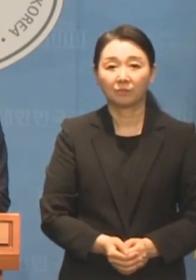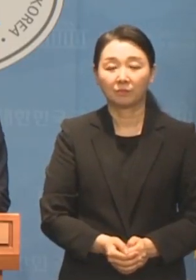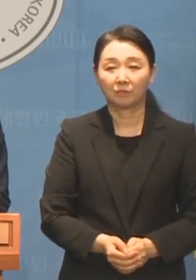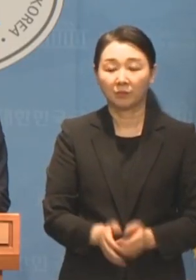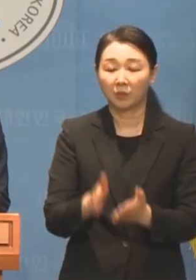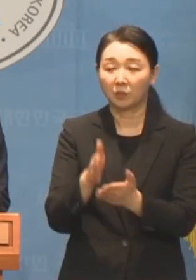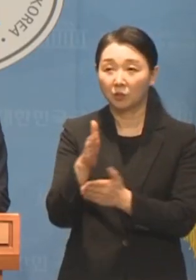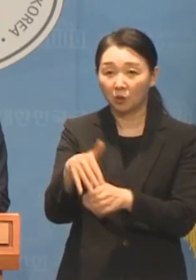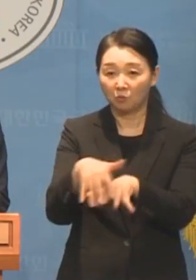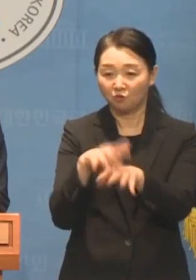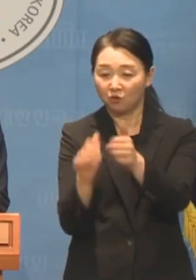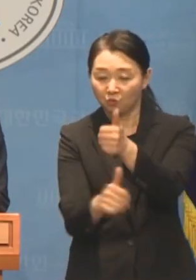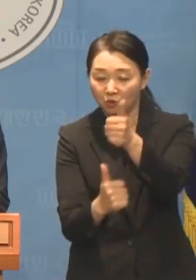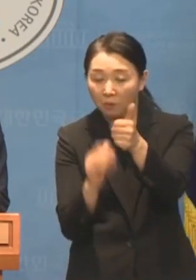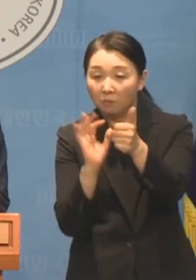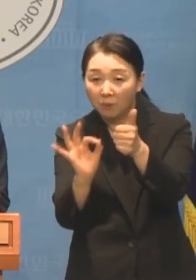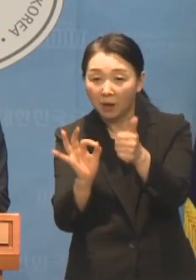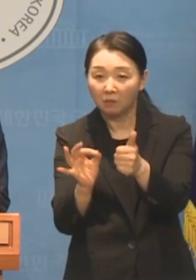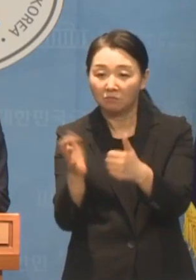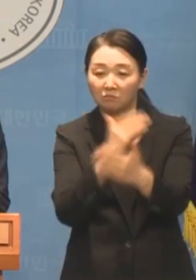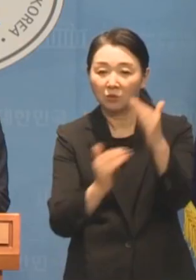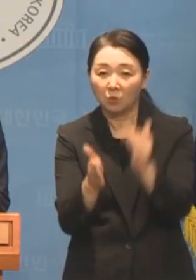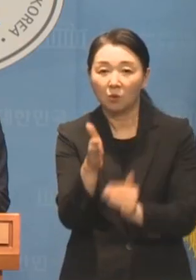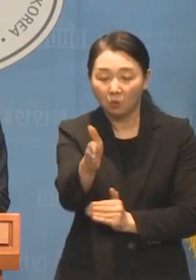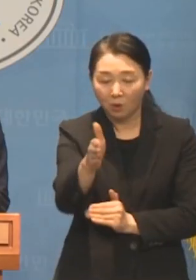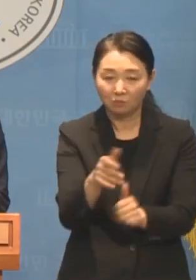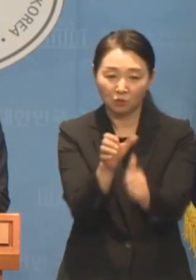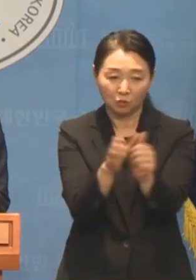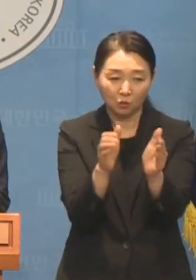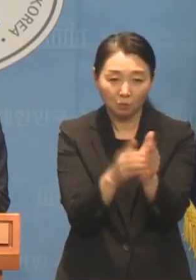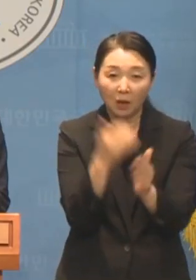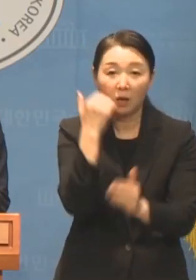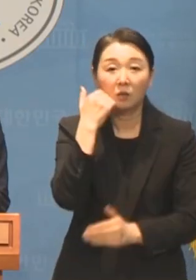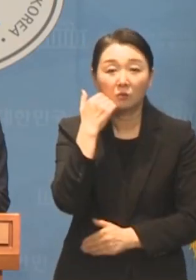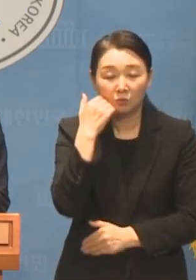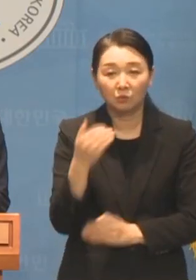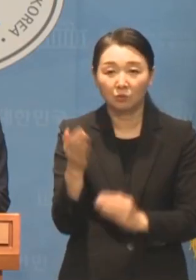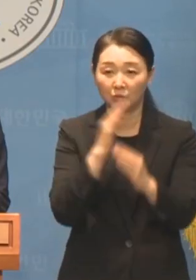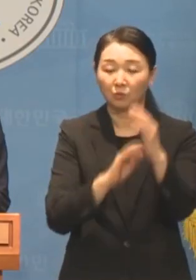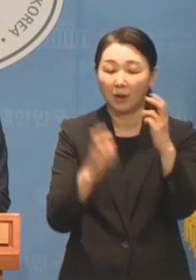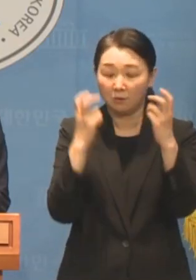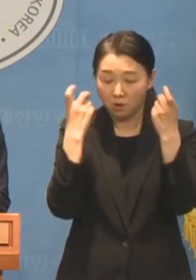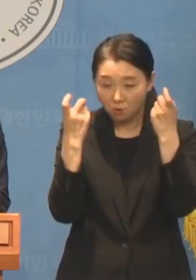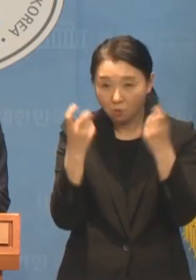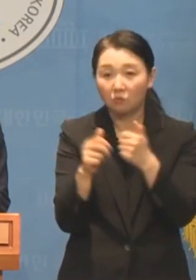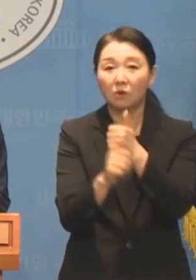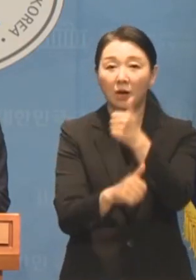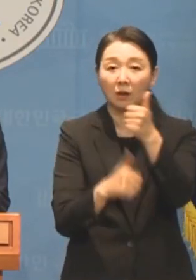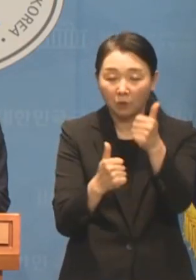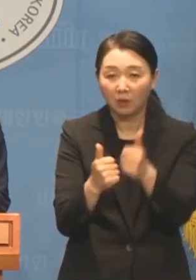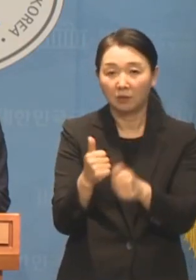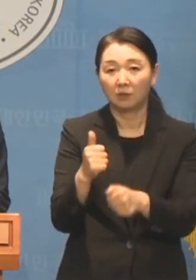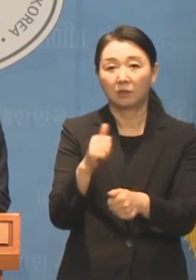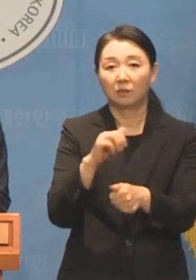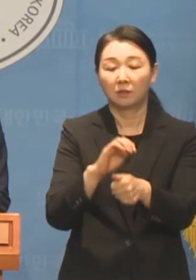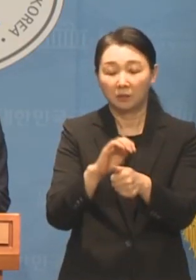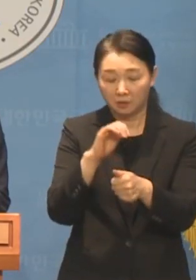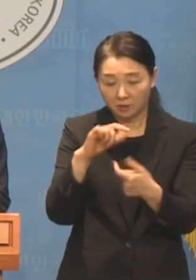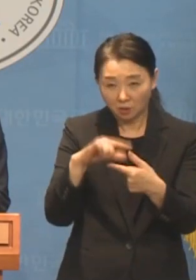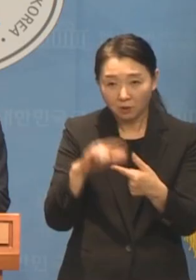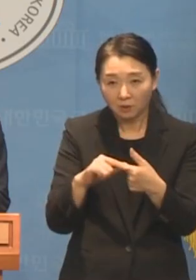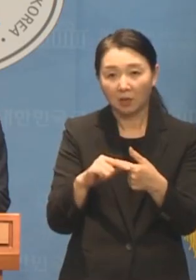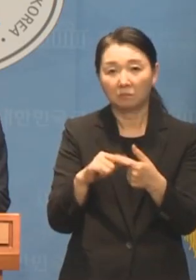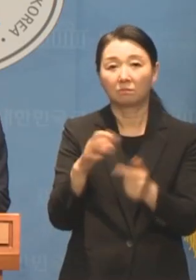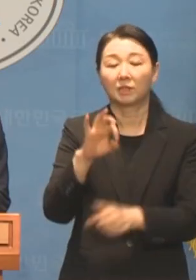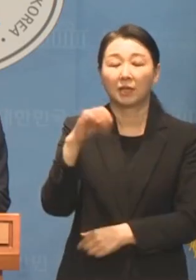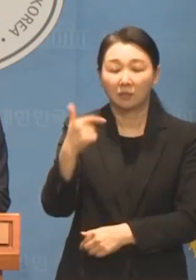전문위원 구성을 보면 공공성 분야로 위촉 예정된 분들이 관광연구학회, 경남 사천시 과장,